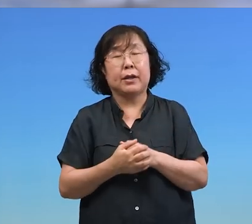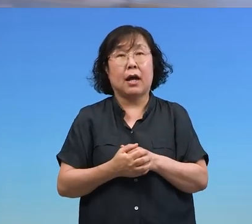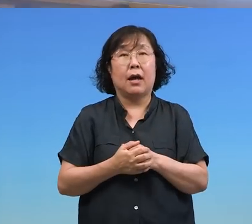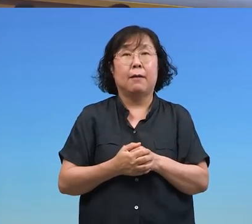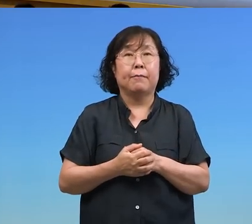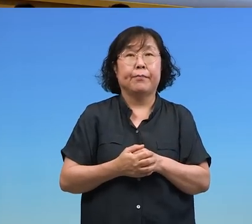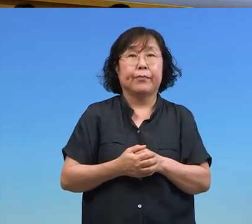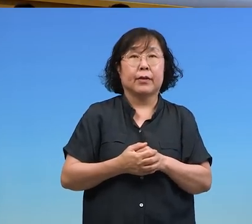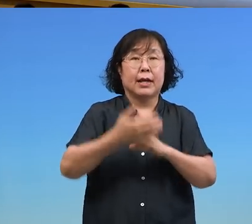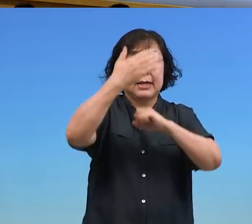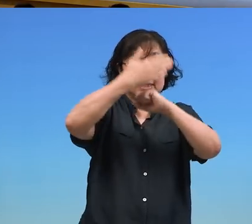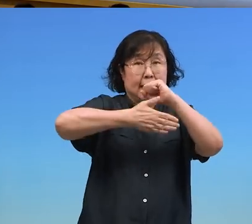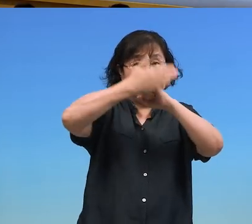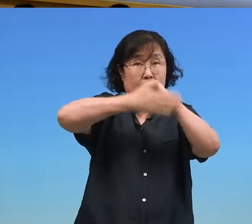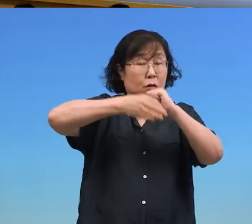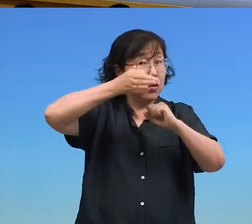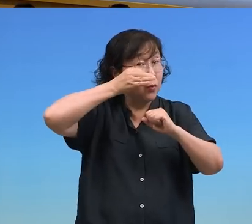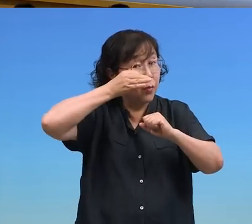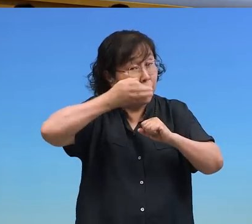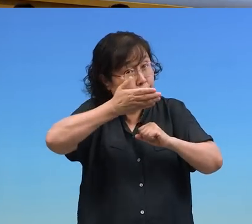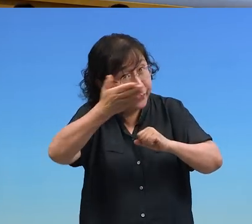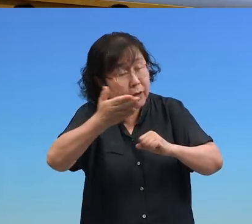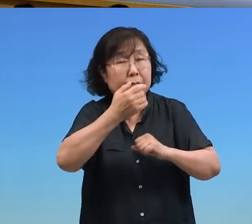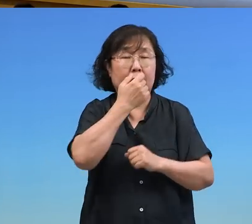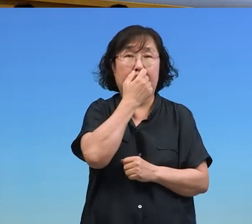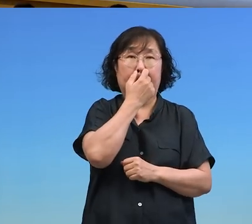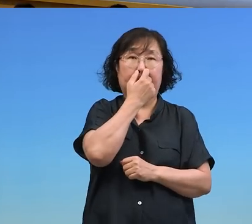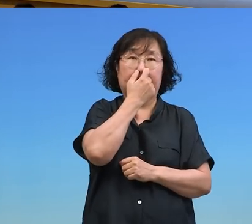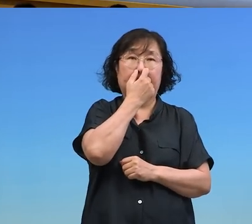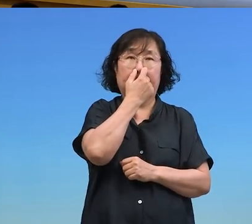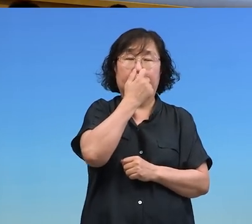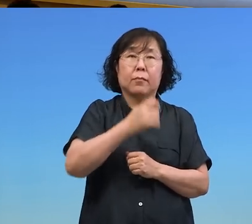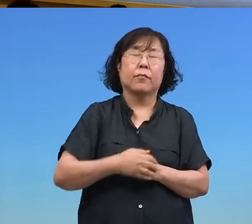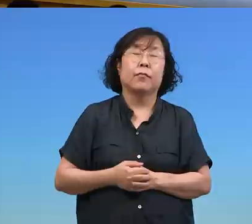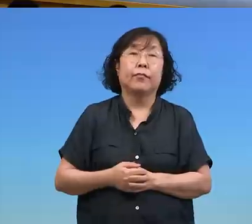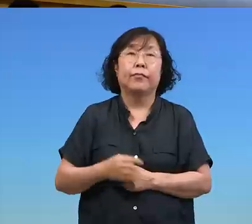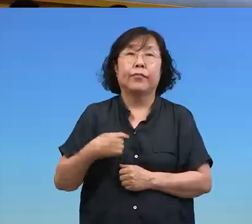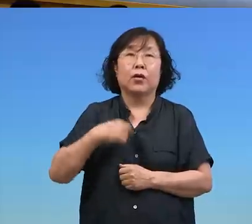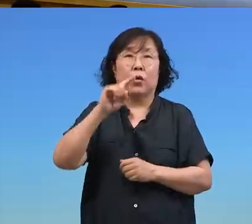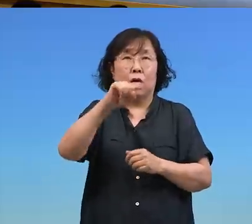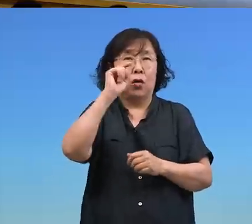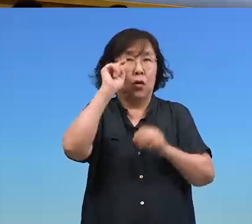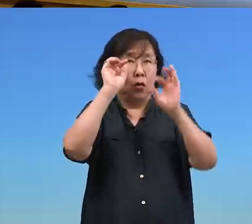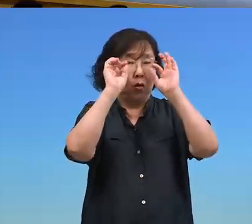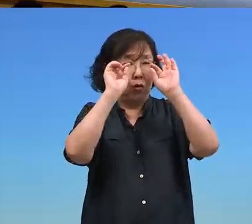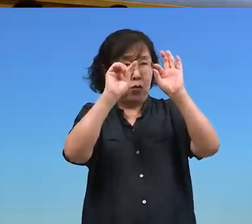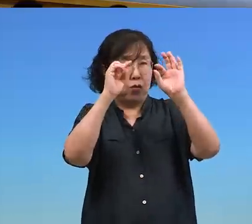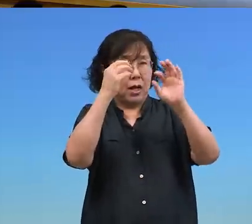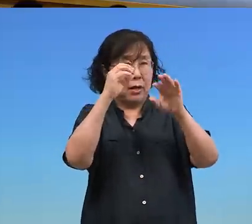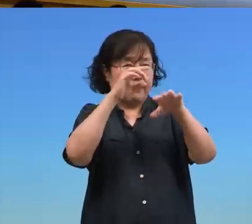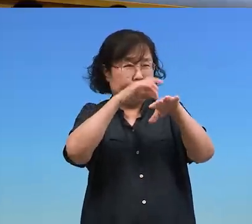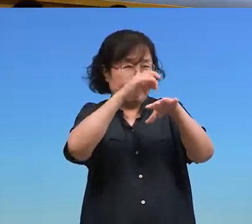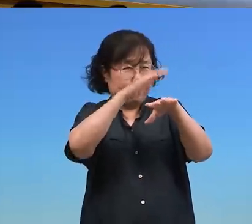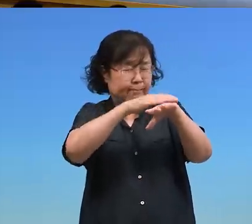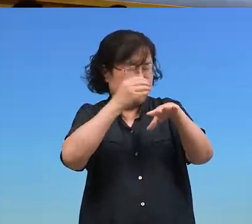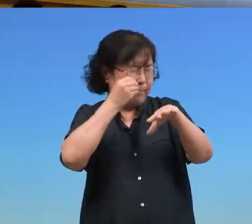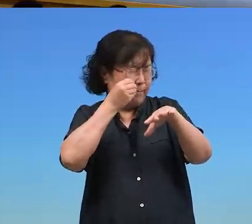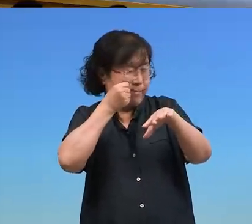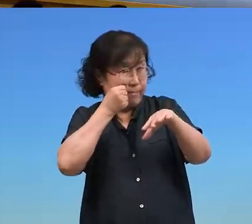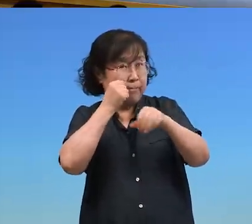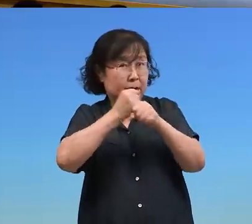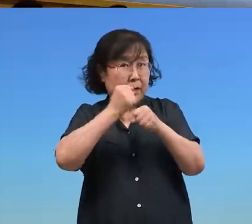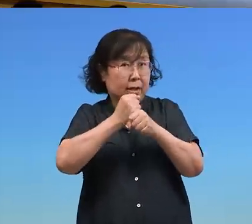사진으로도 이 좀 이미지를 띄워드리라 그랬는데요 저걸 눈에다 익히세요 그래서 딱 아침에